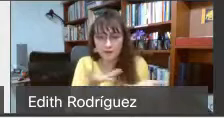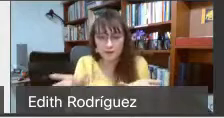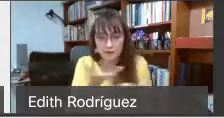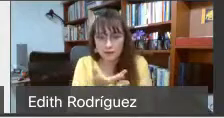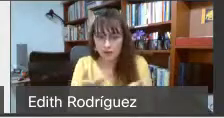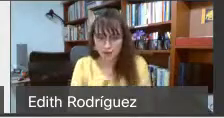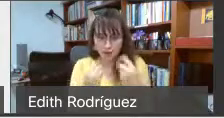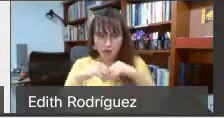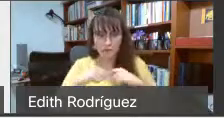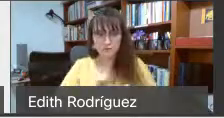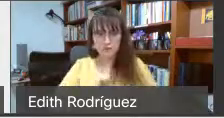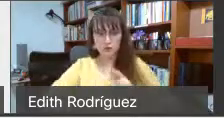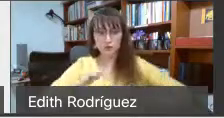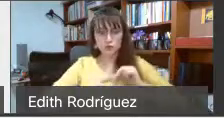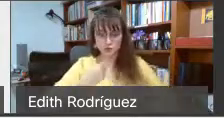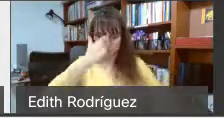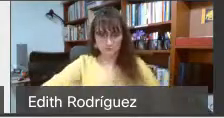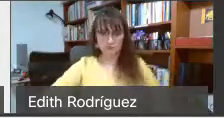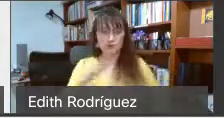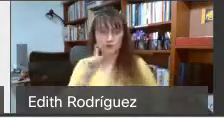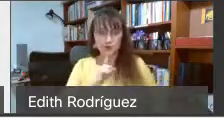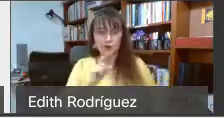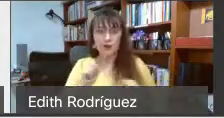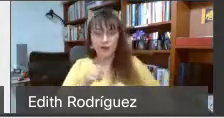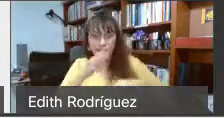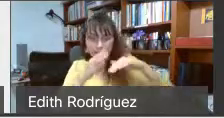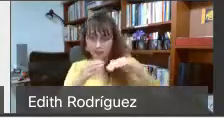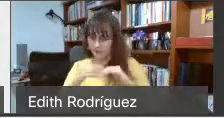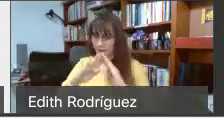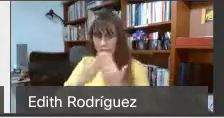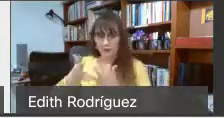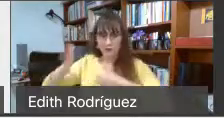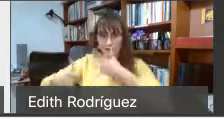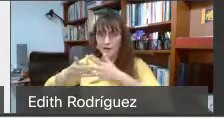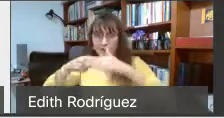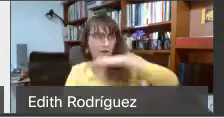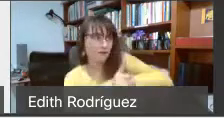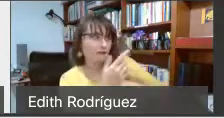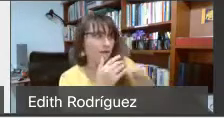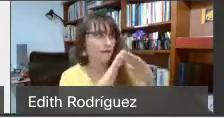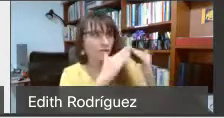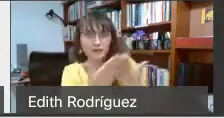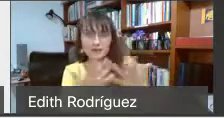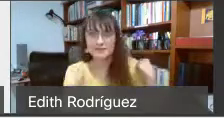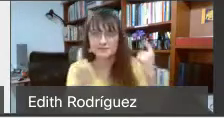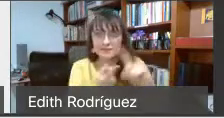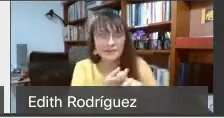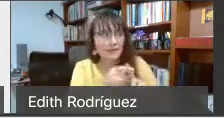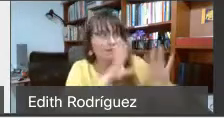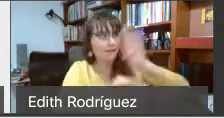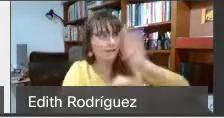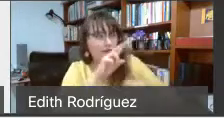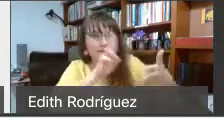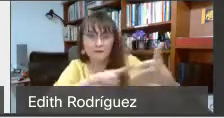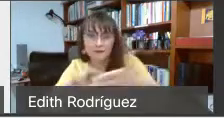integrar esta conexión que permita a él hacer una construcción como persona sorda y poder entrar a un